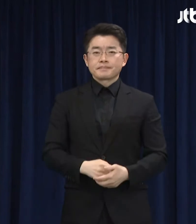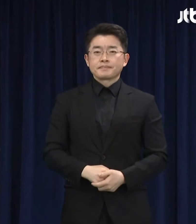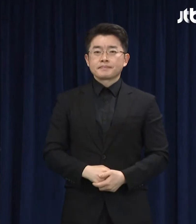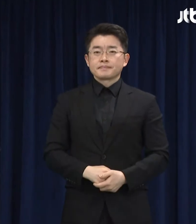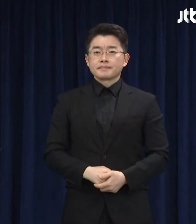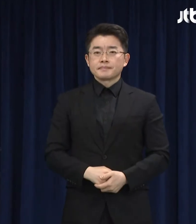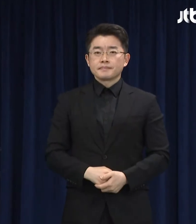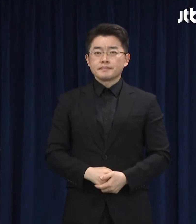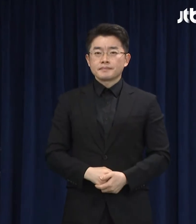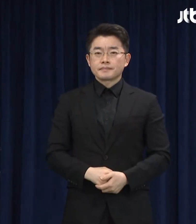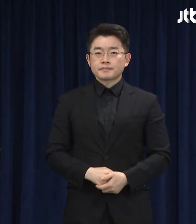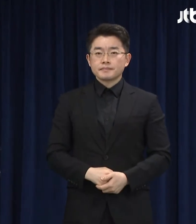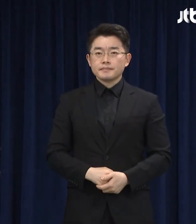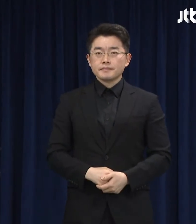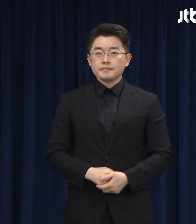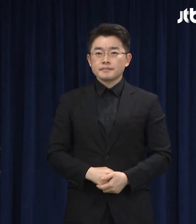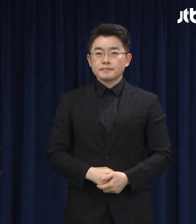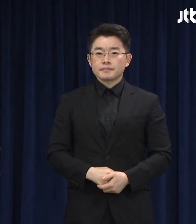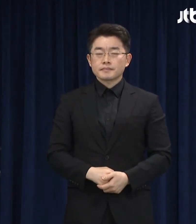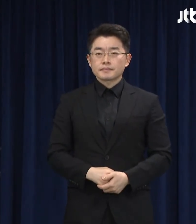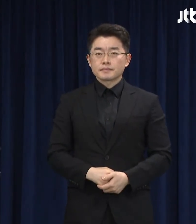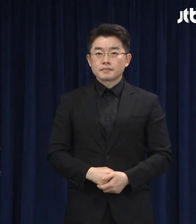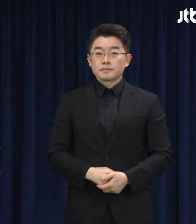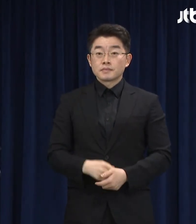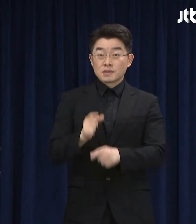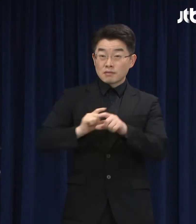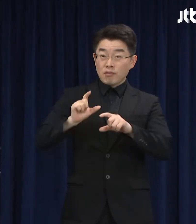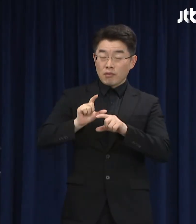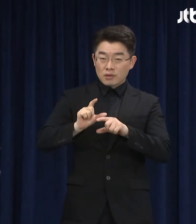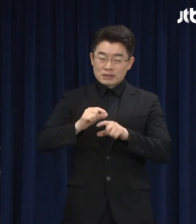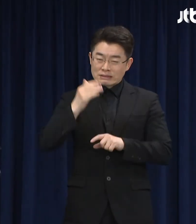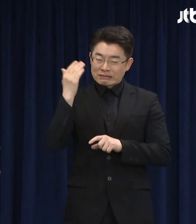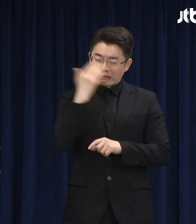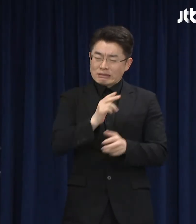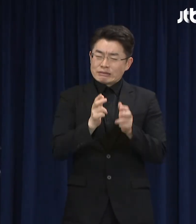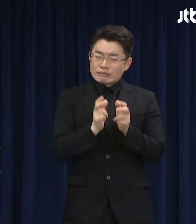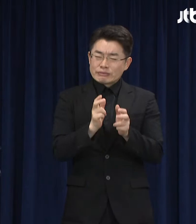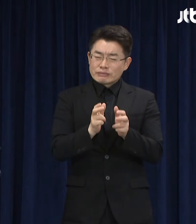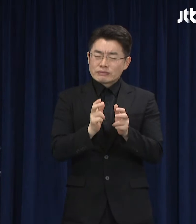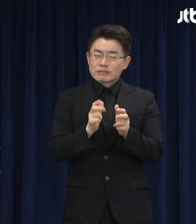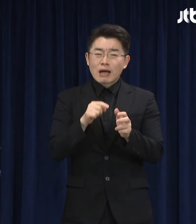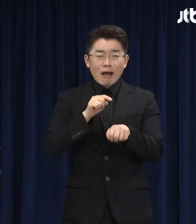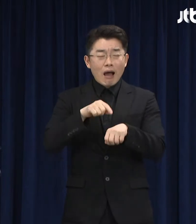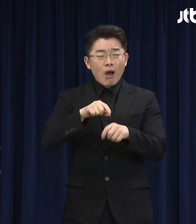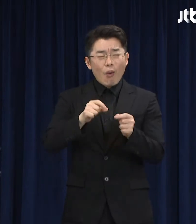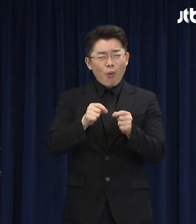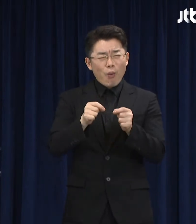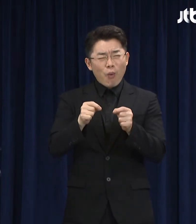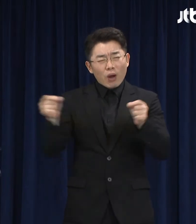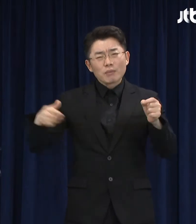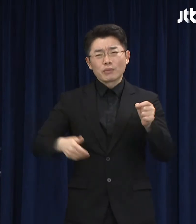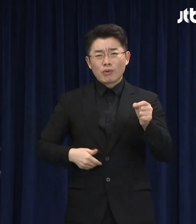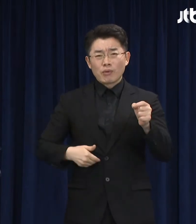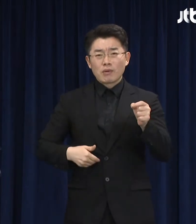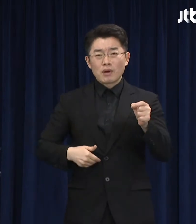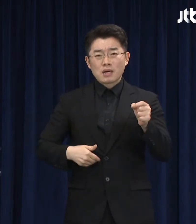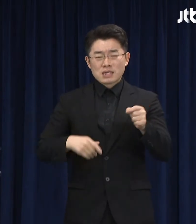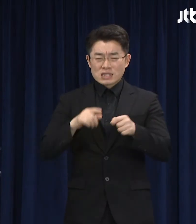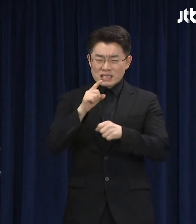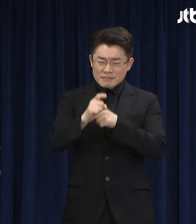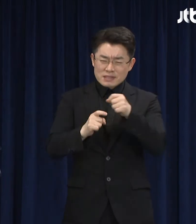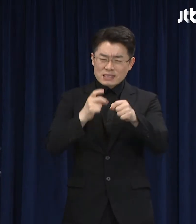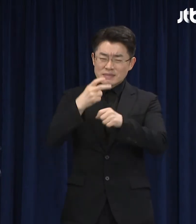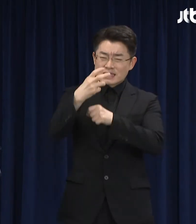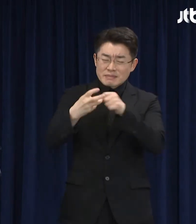아울러서 장기간 운전을 해야 되기 때문에 운전을 하는 데 있어서의 안전한